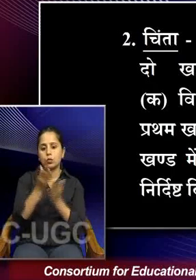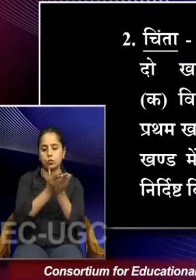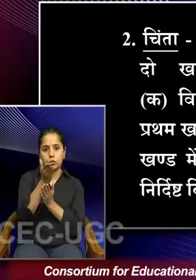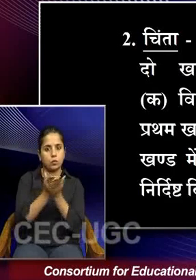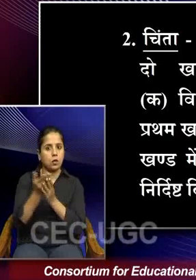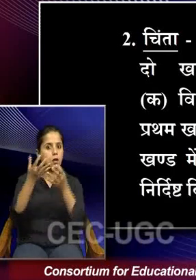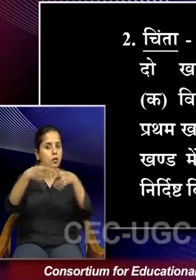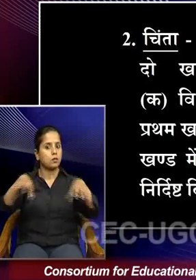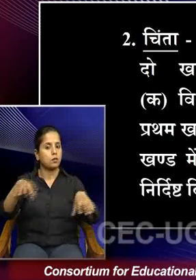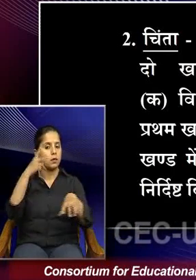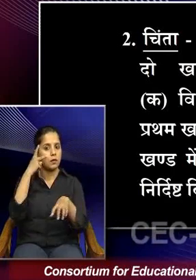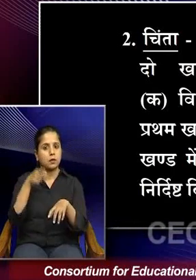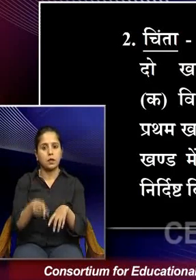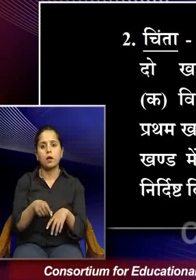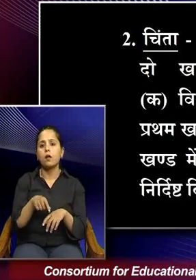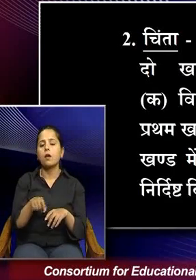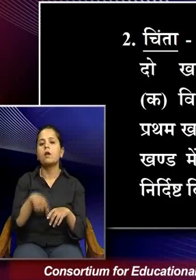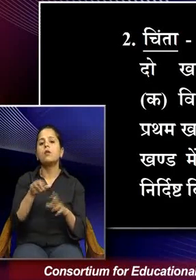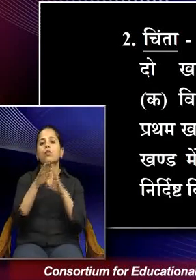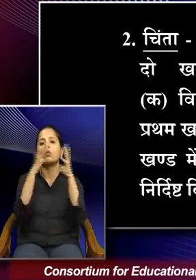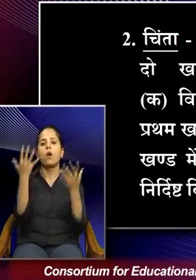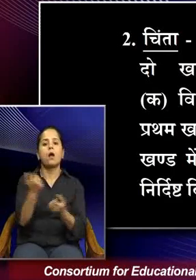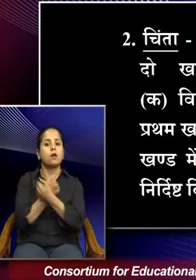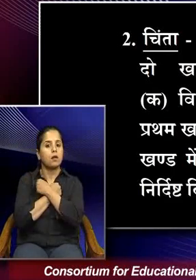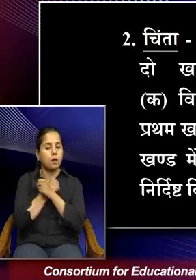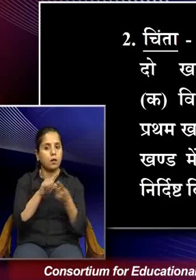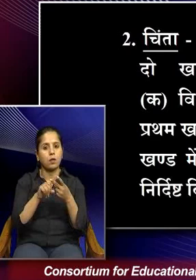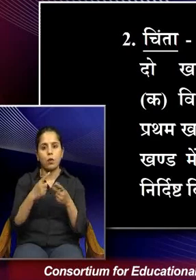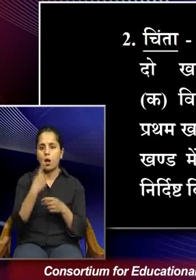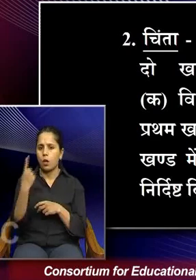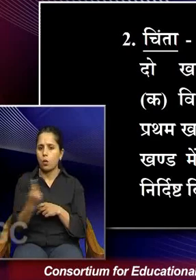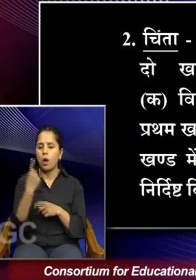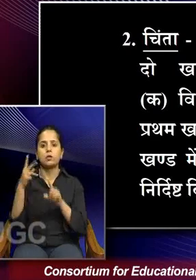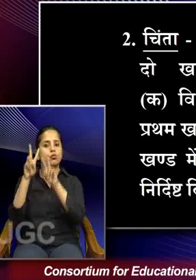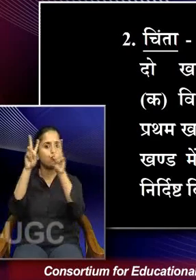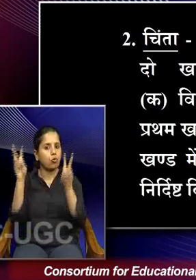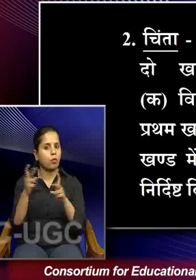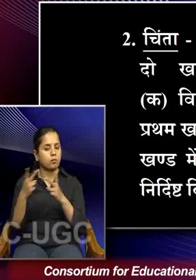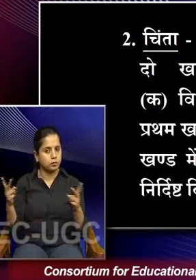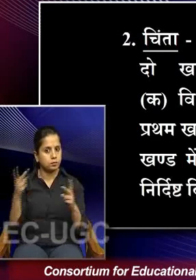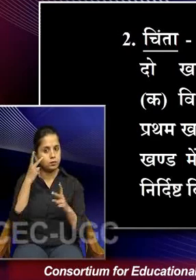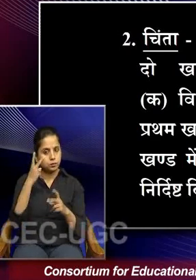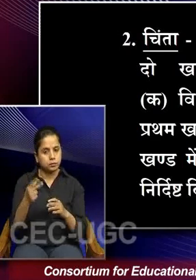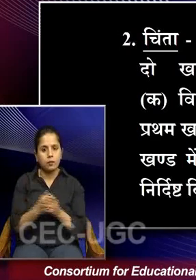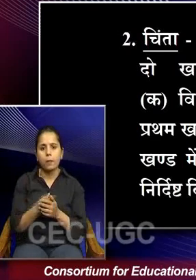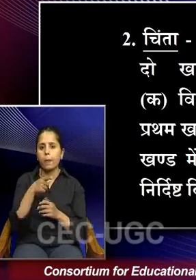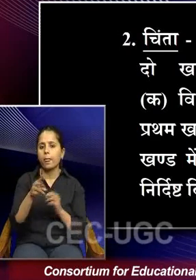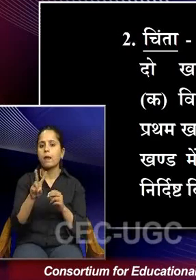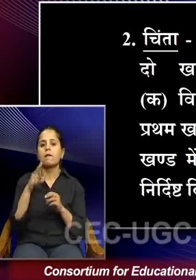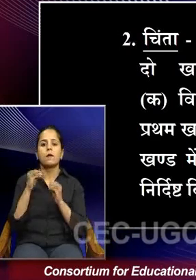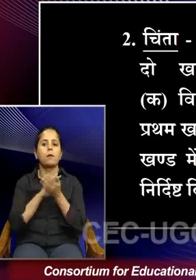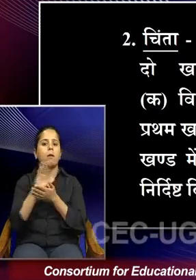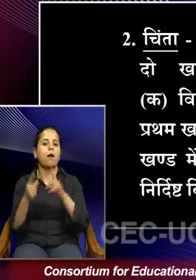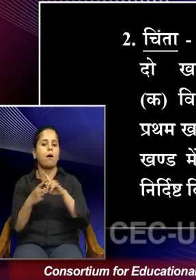विभक्ति जिसे विश्व प्रिया और एकायम शीर्षक से उन्होंने विभक्ति किया